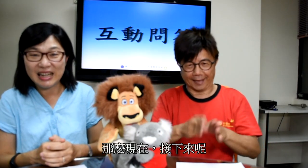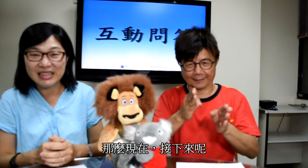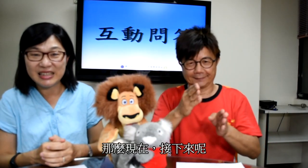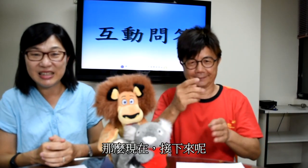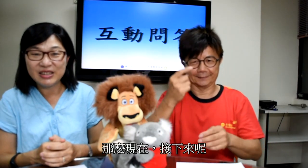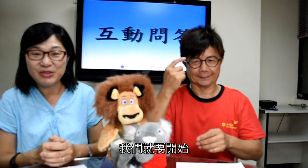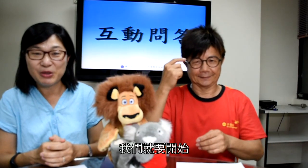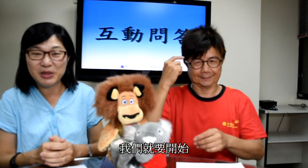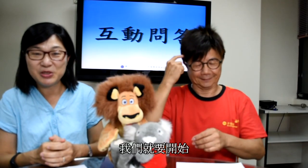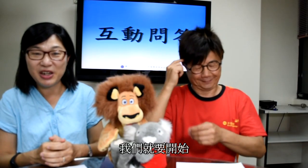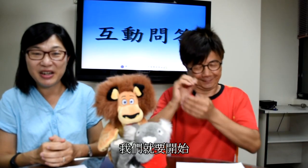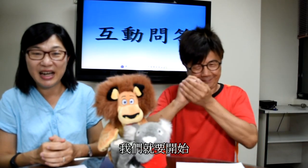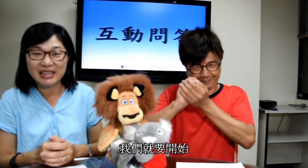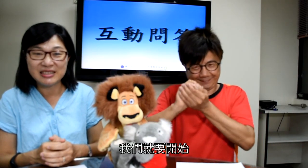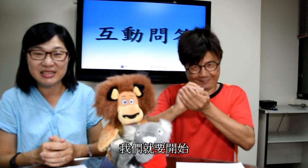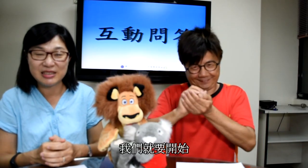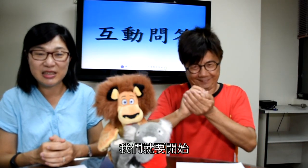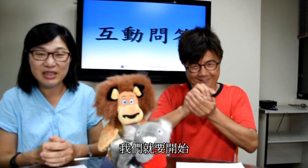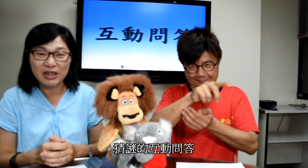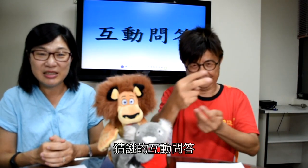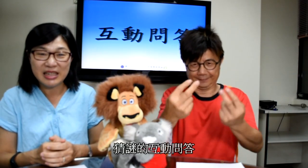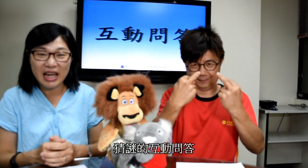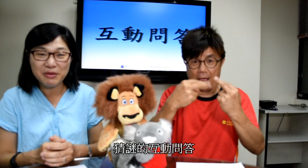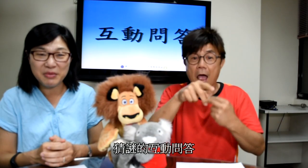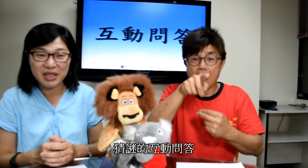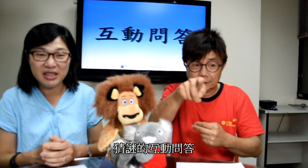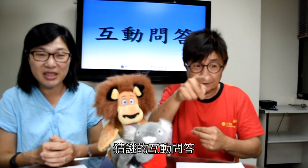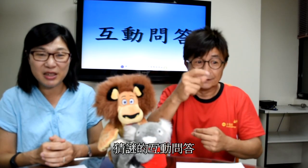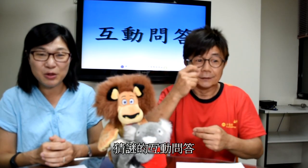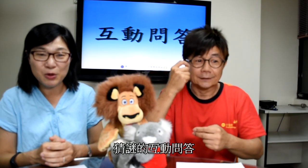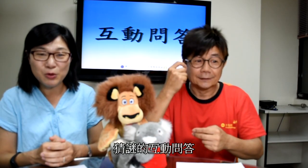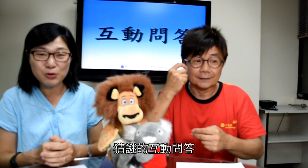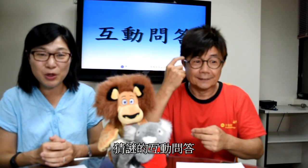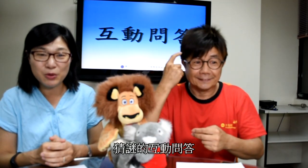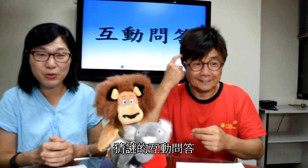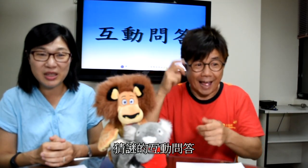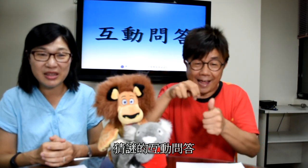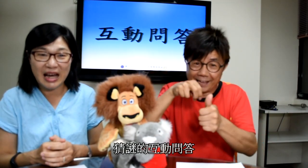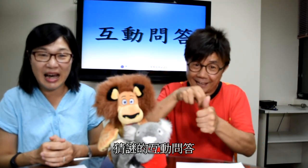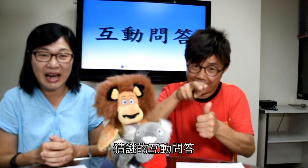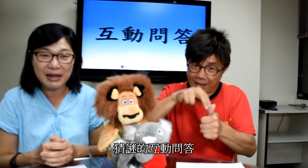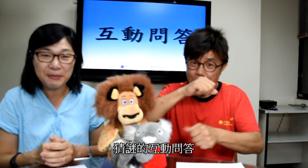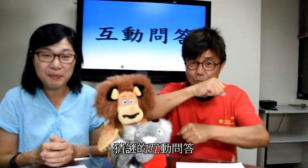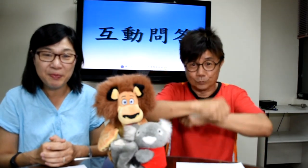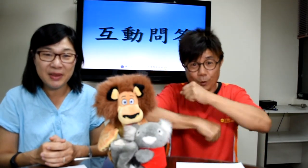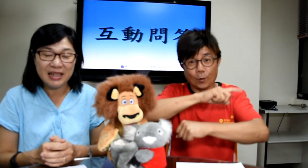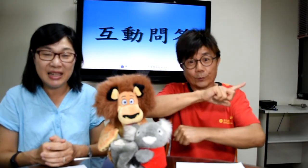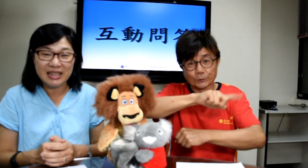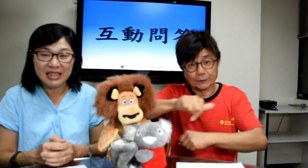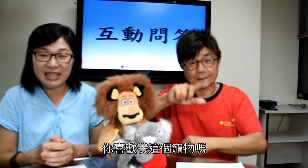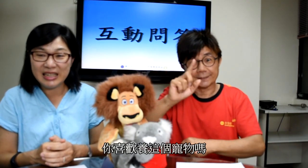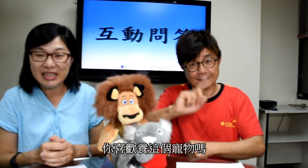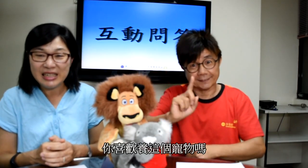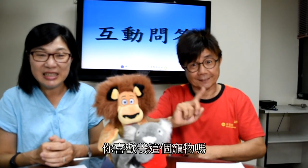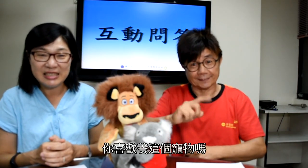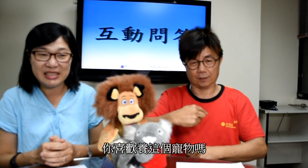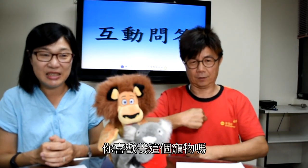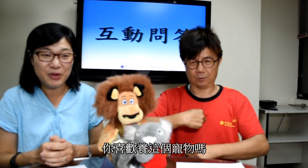呢，我们就要开始猜谜的互动问答。你喜